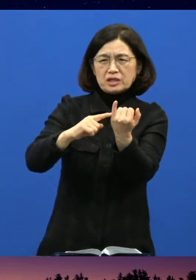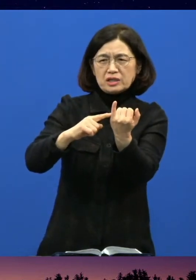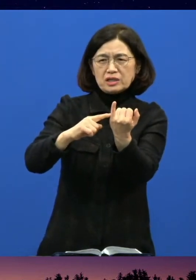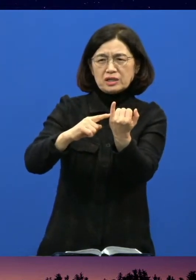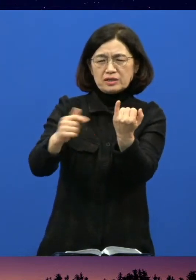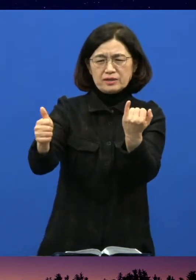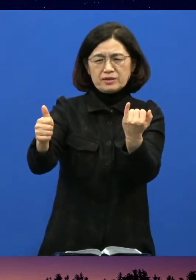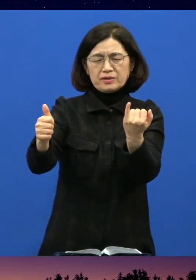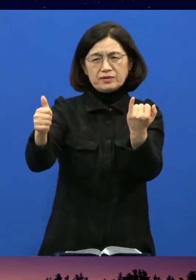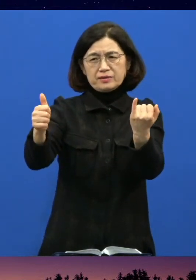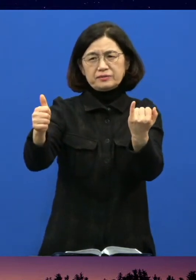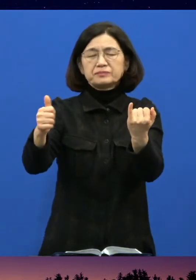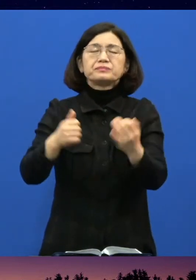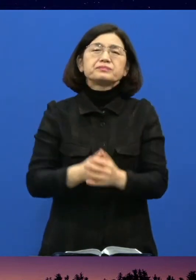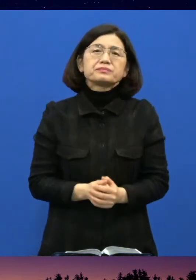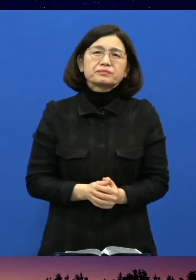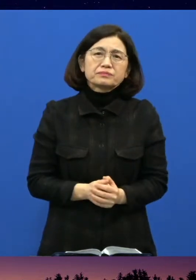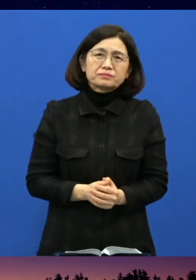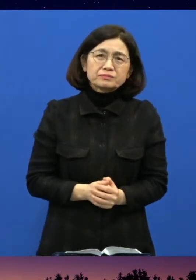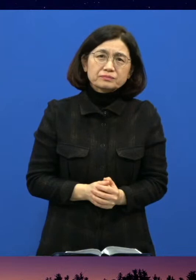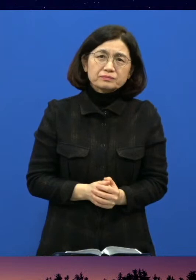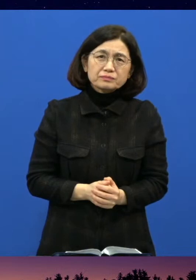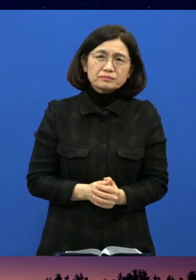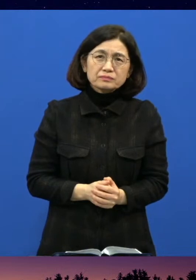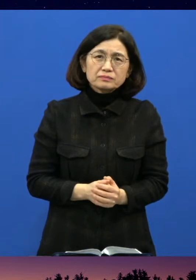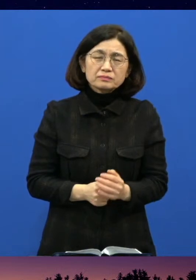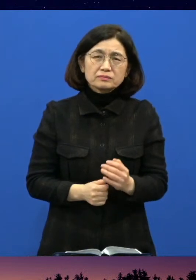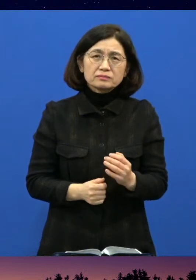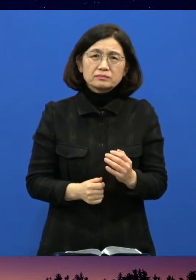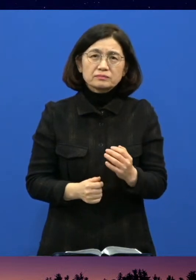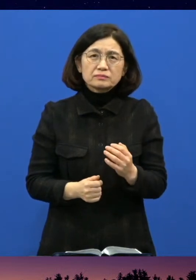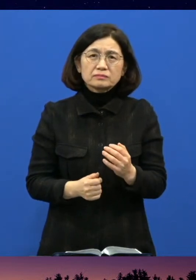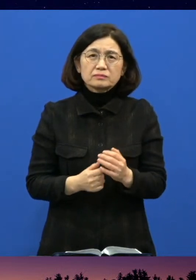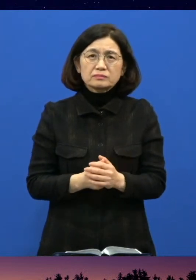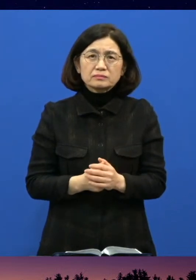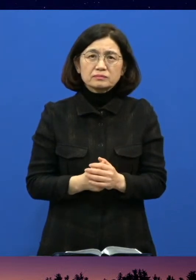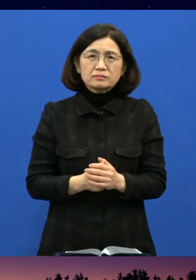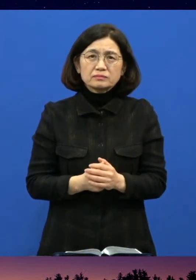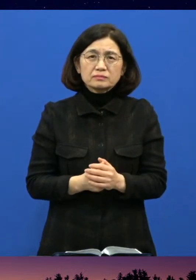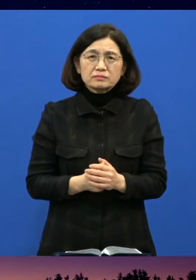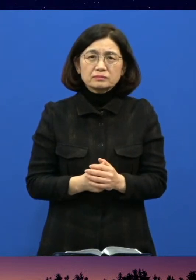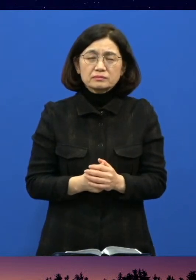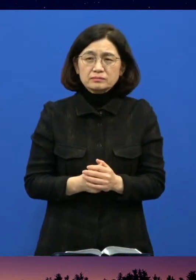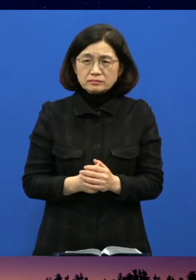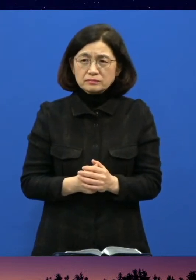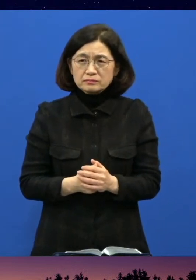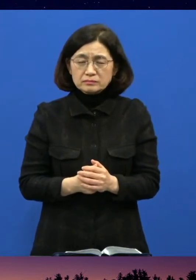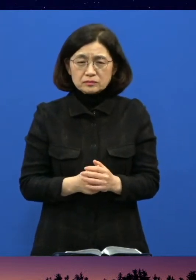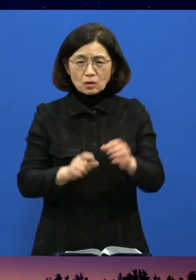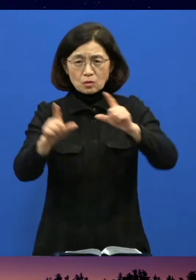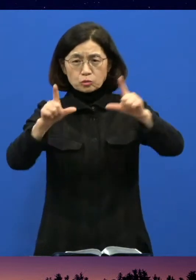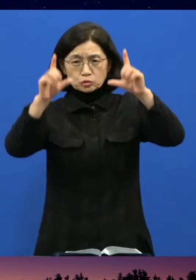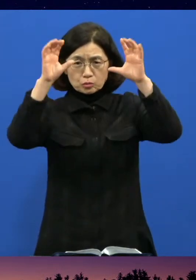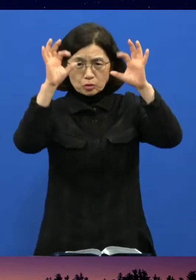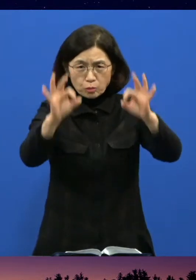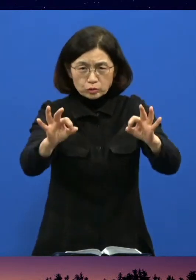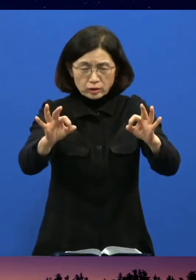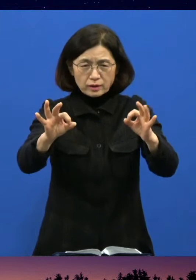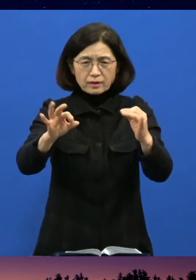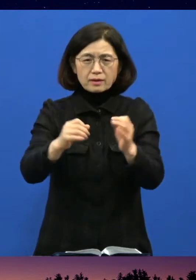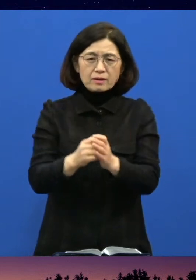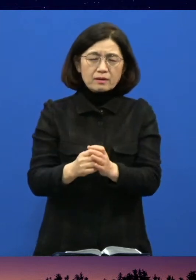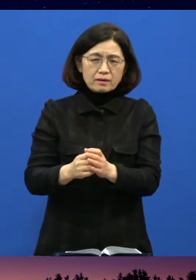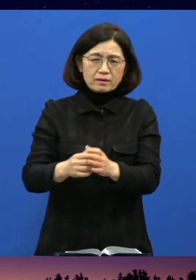것입니다. 우리가 겉으로 봐도 어떤 결과가 날 것인가가 분명해지는 그런 장면이죠, 사실은.